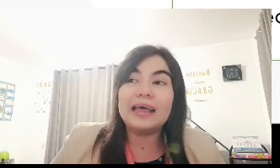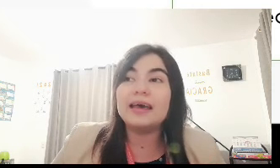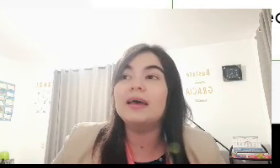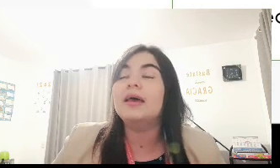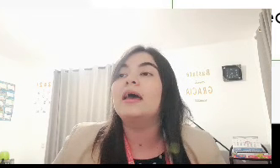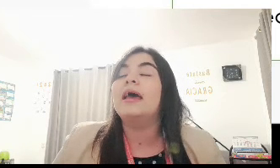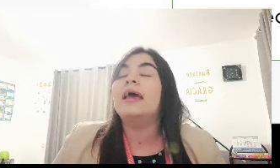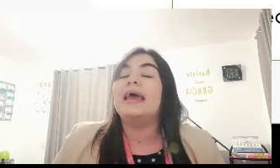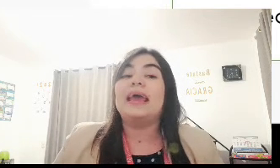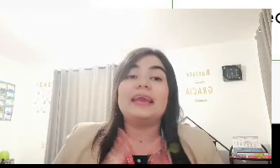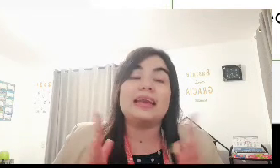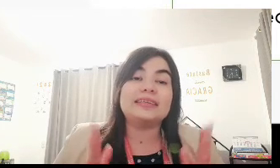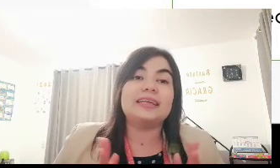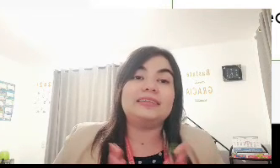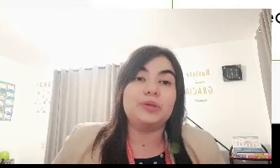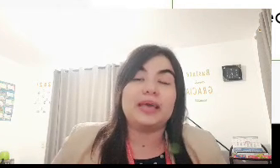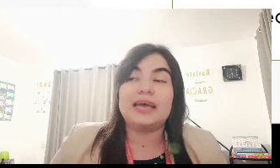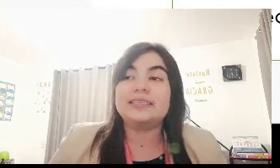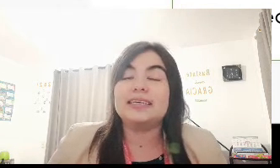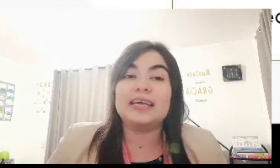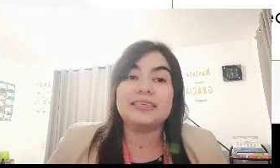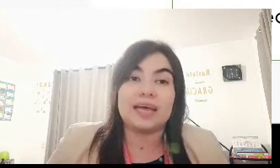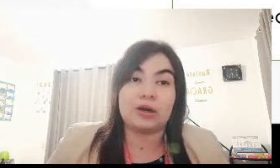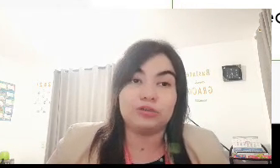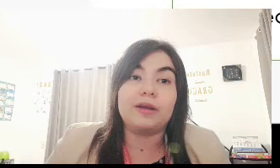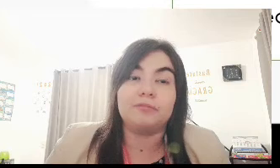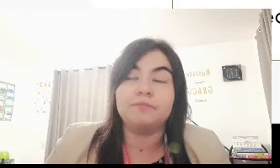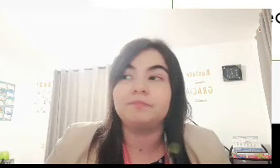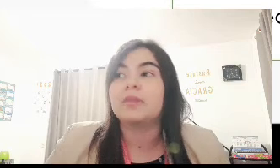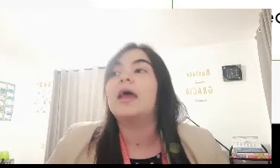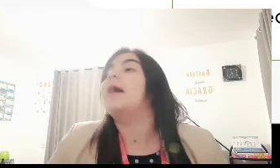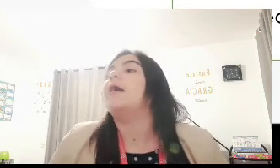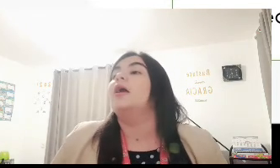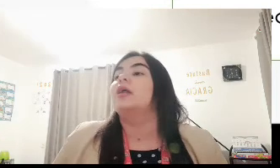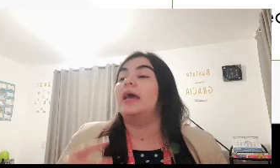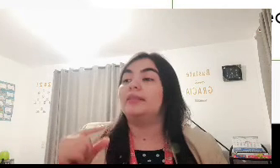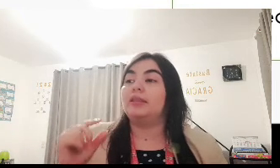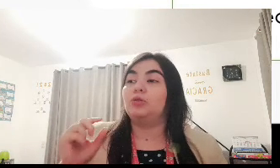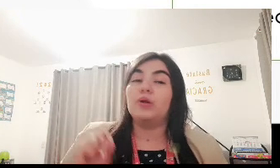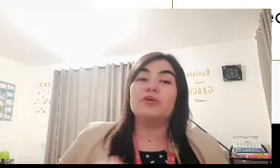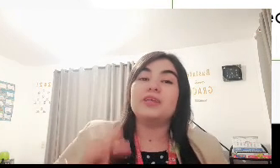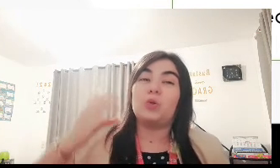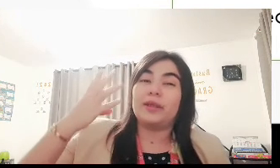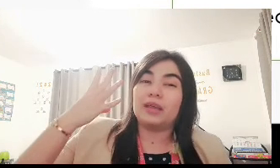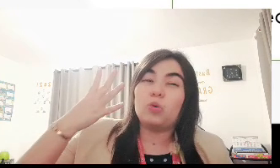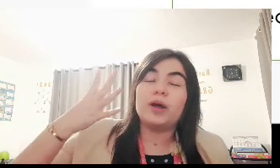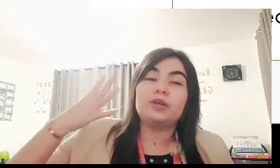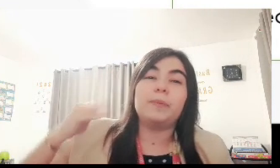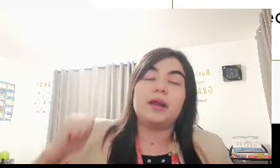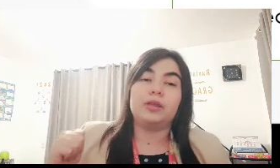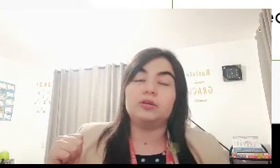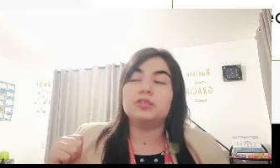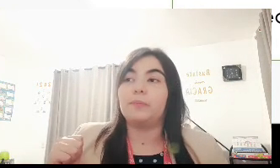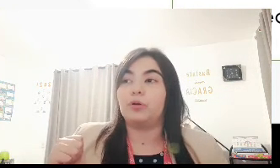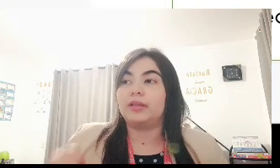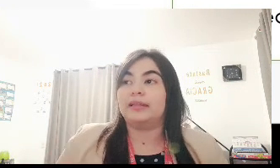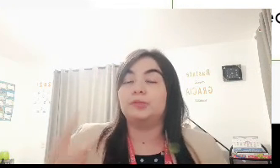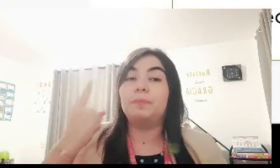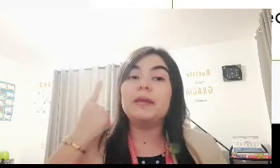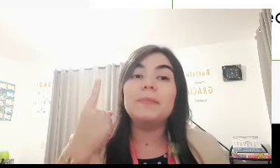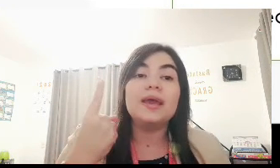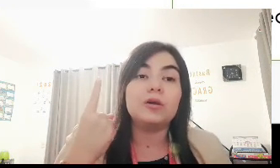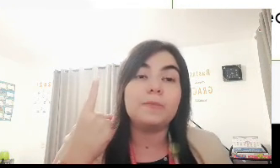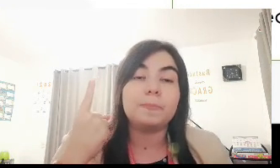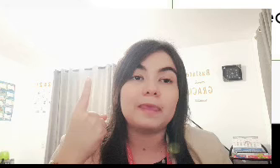fundamentada en las actividades que se desarrollaron. tuvimos en cuenta cuatro parámetros